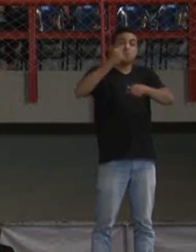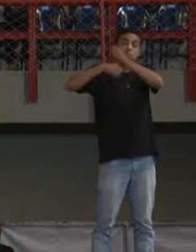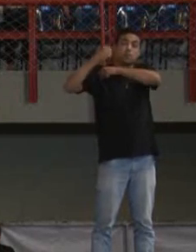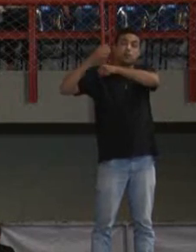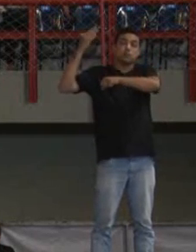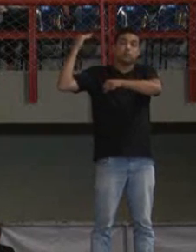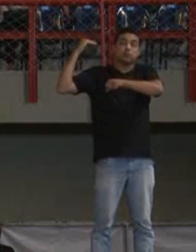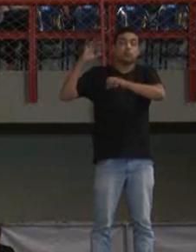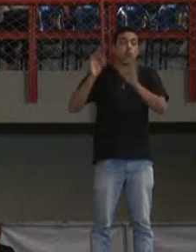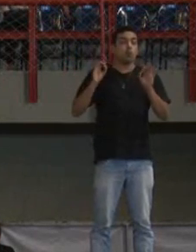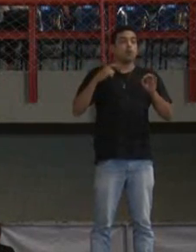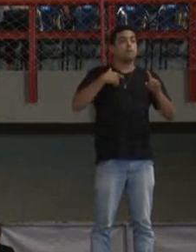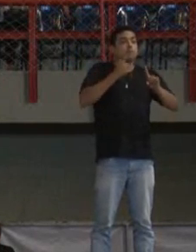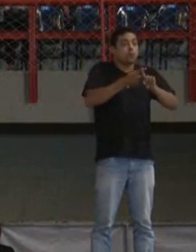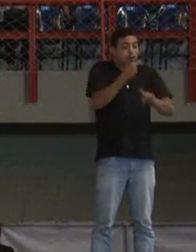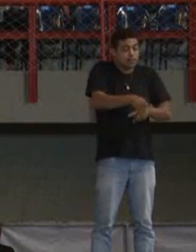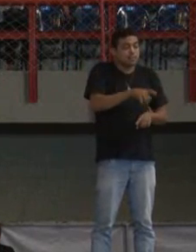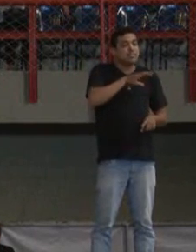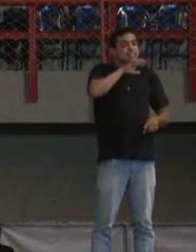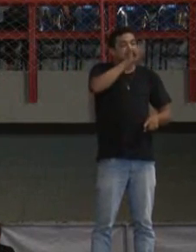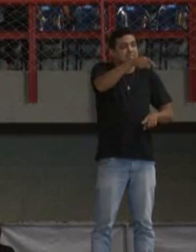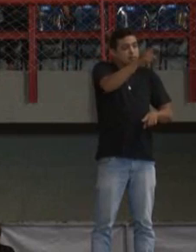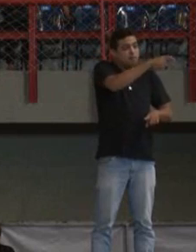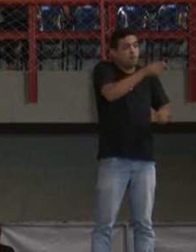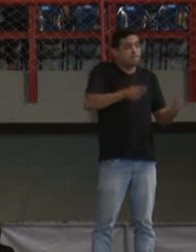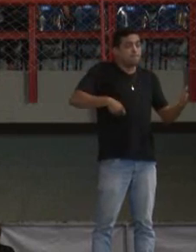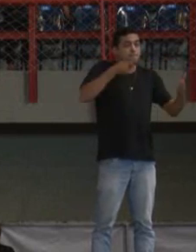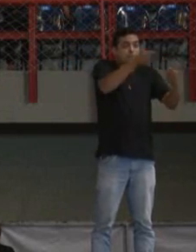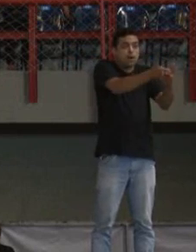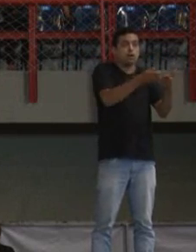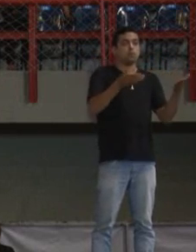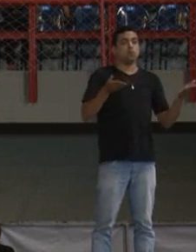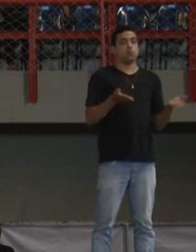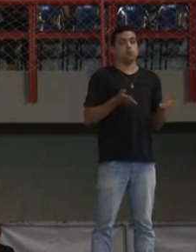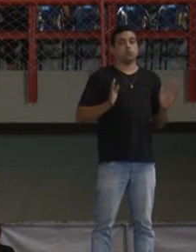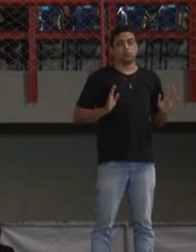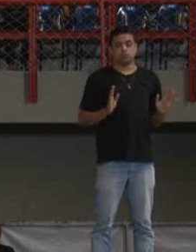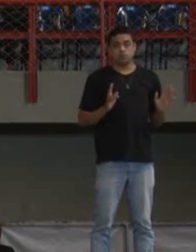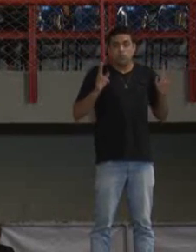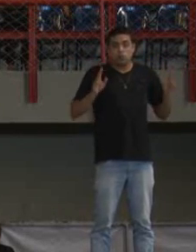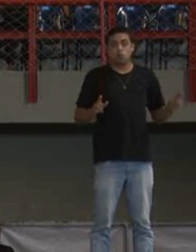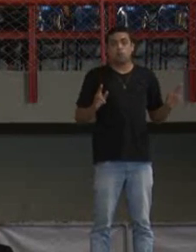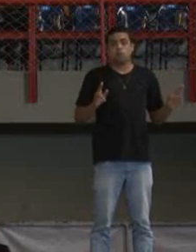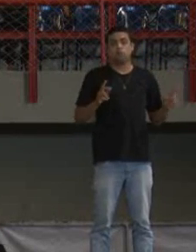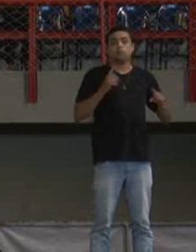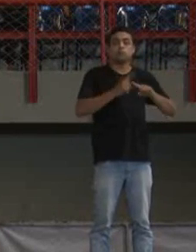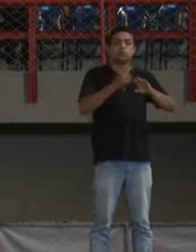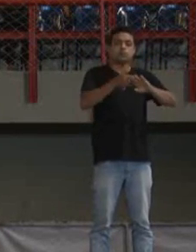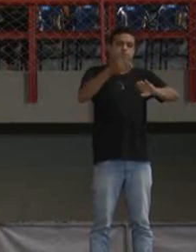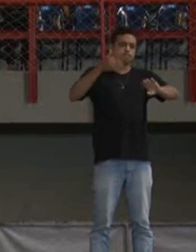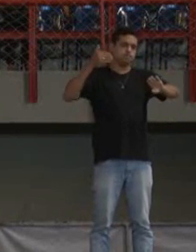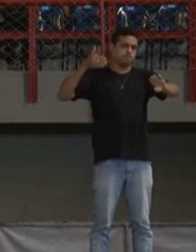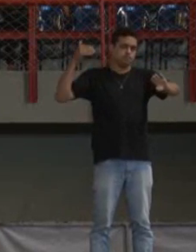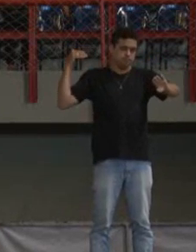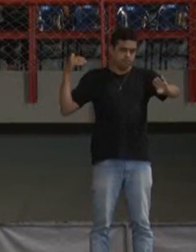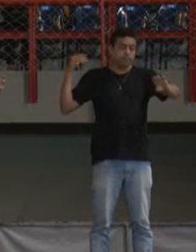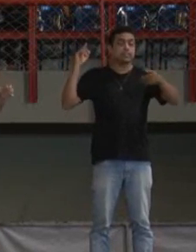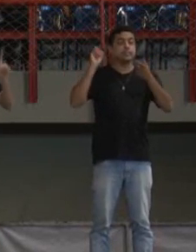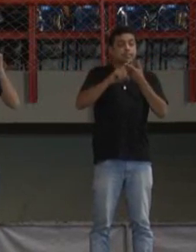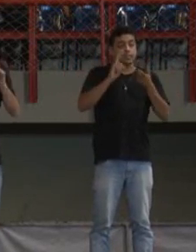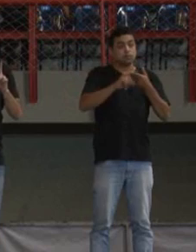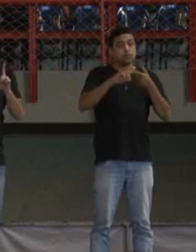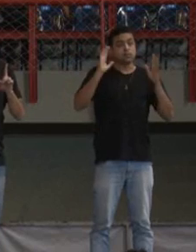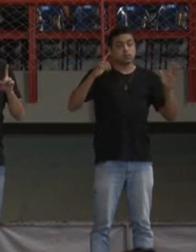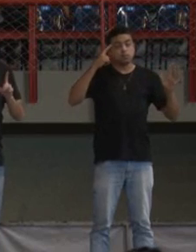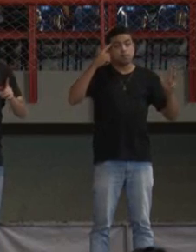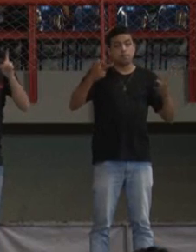Nós nunca pagamos tantos impostos quanto hoje. Isso em outras épocas foi motivo,